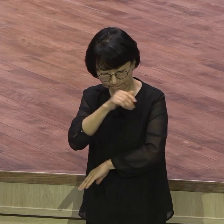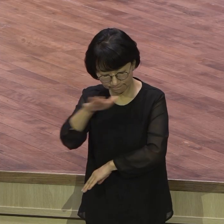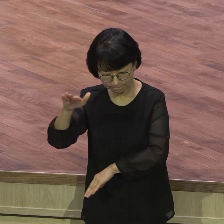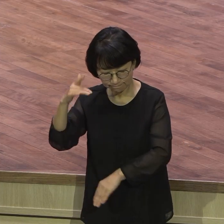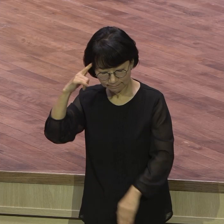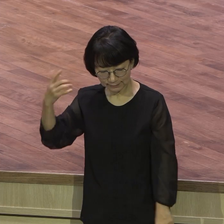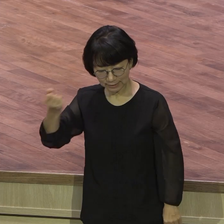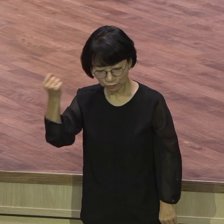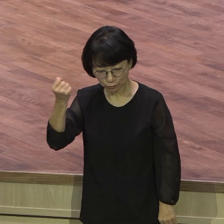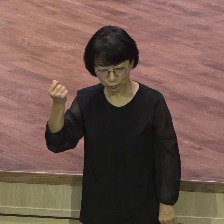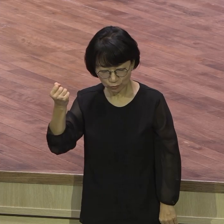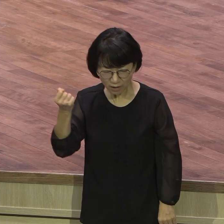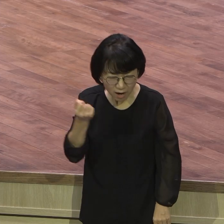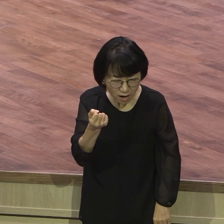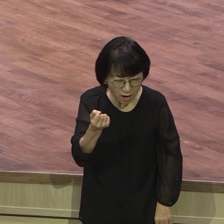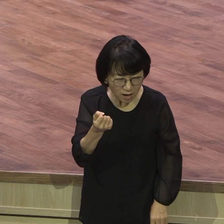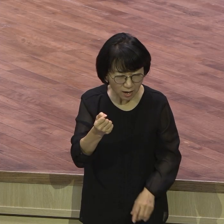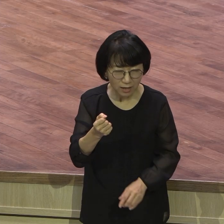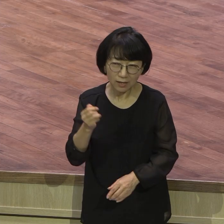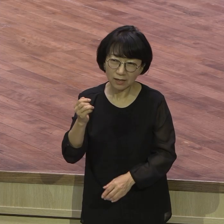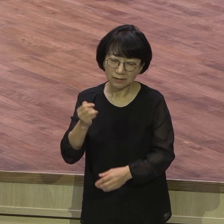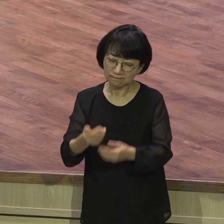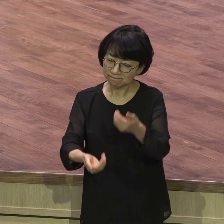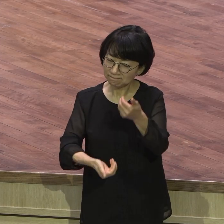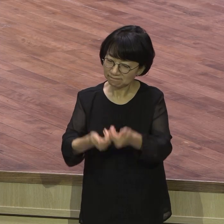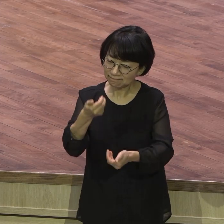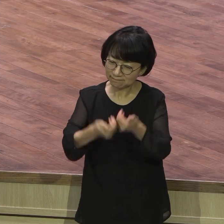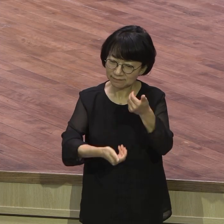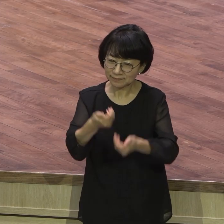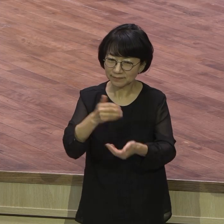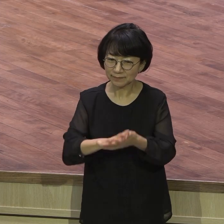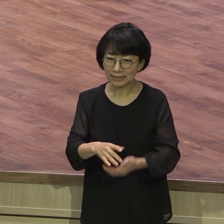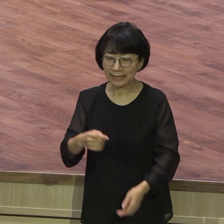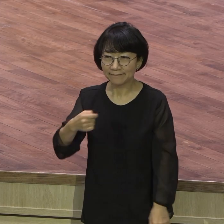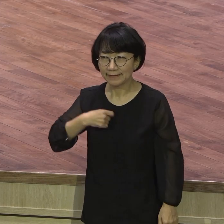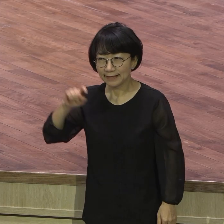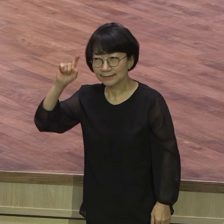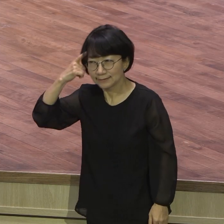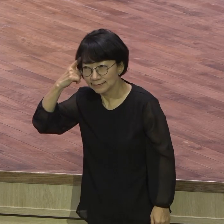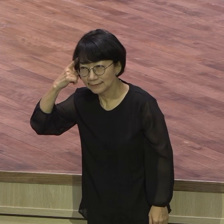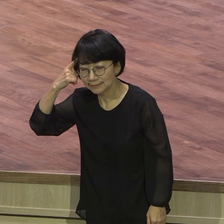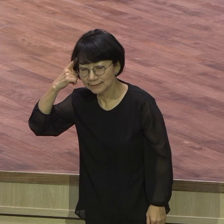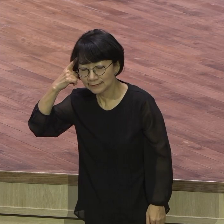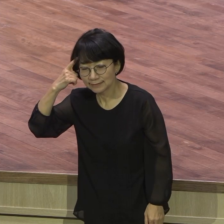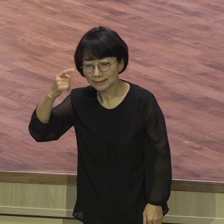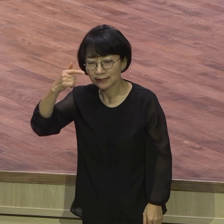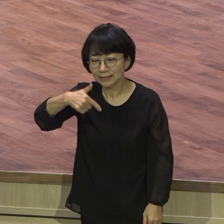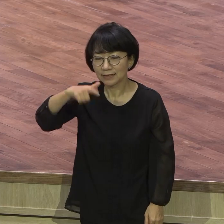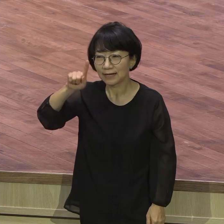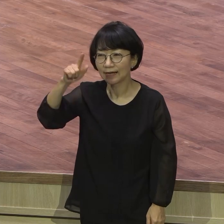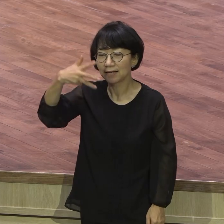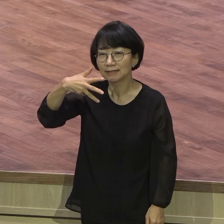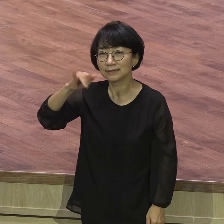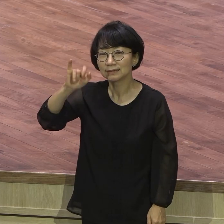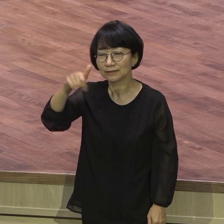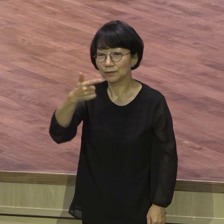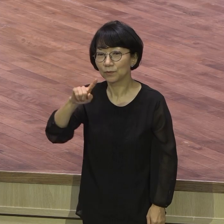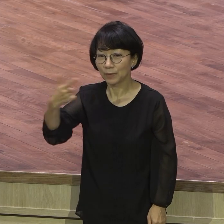자꾸 갈등이 생기고 내 가치관으로 자꾸 보니까 영적 성장이 안 돼요